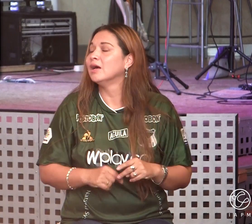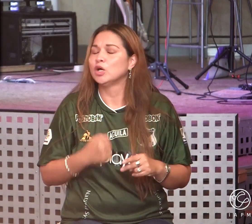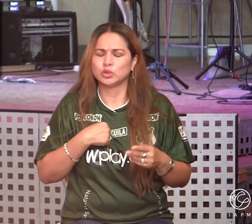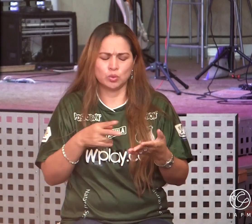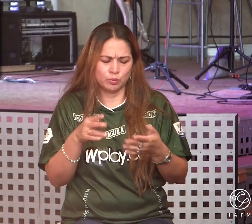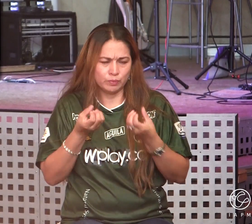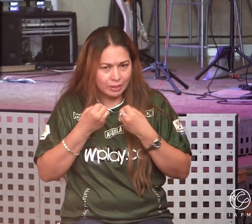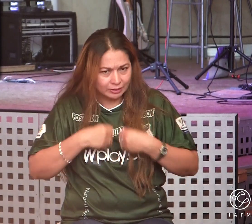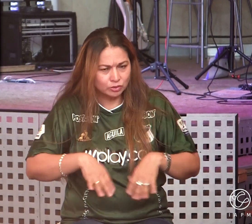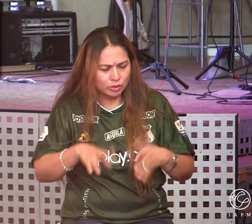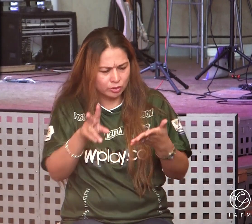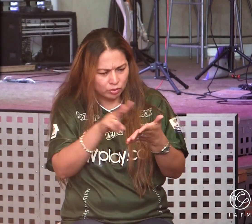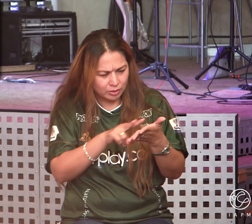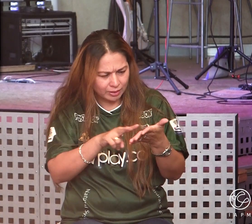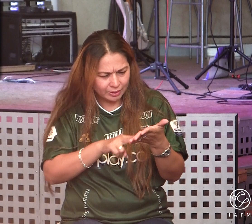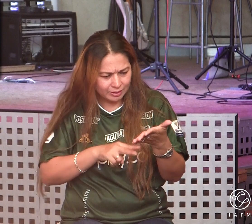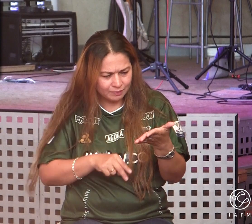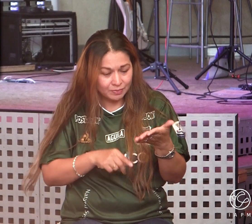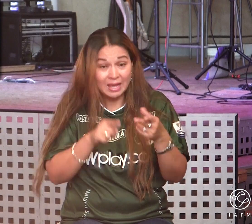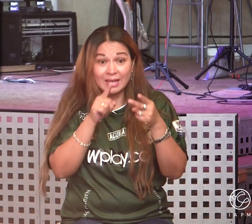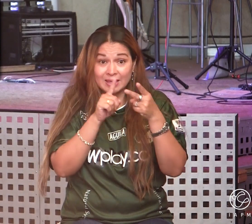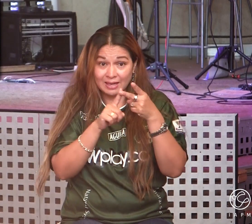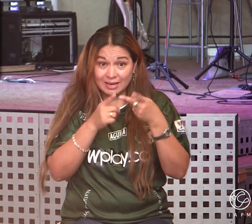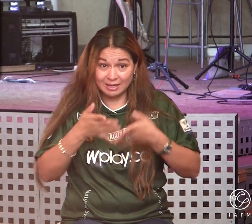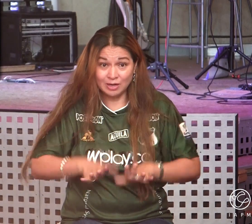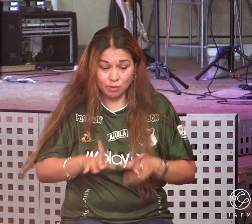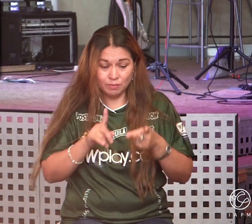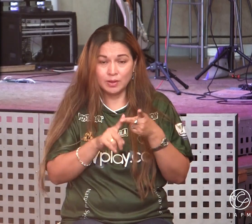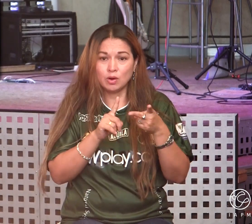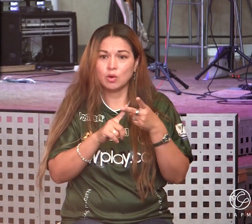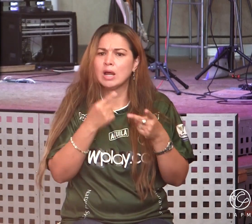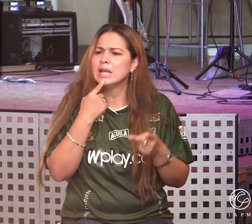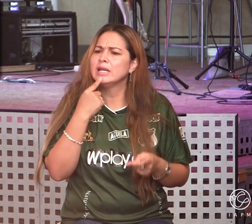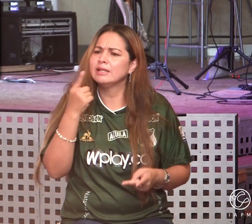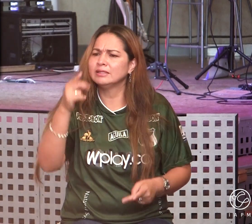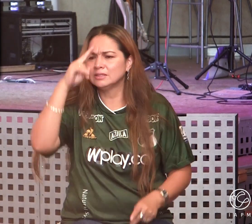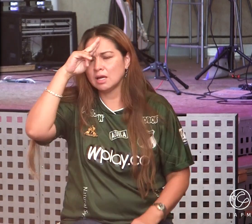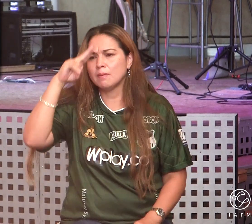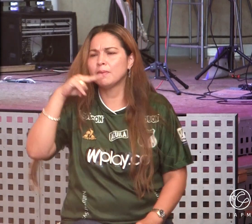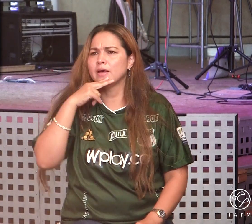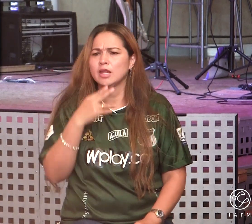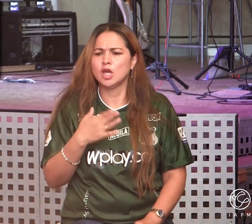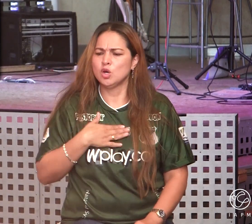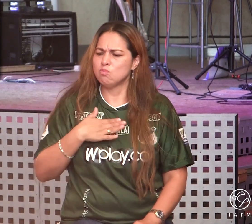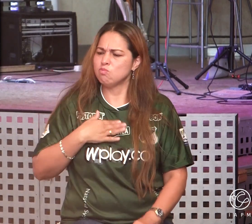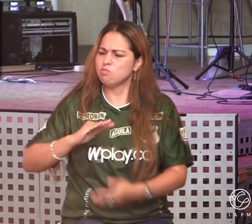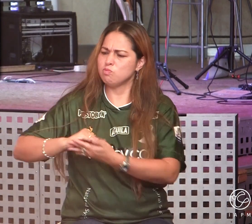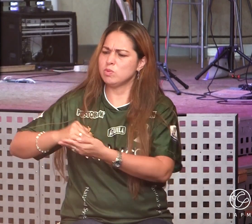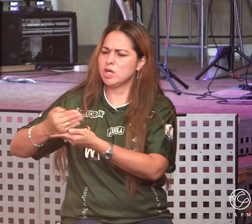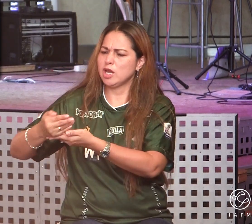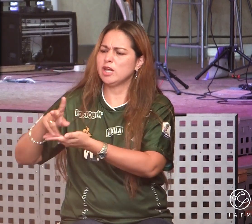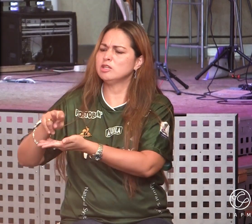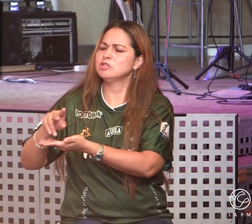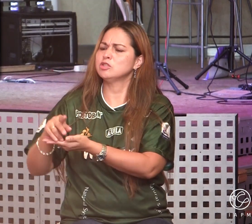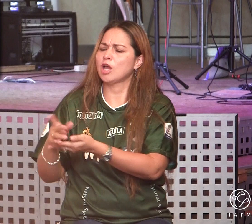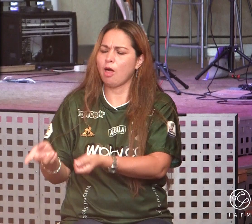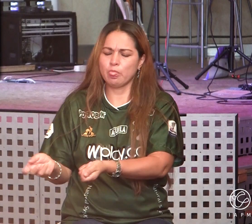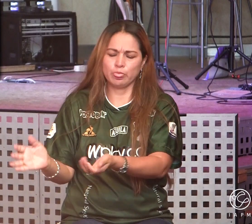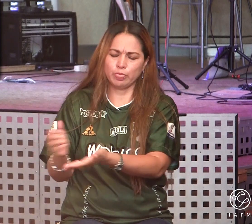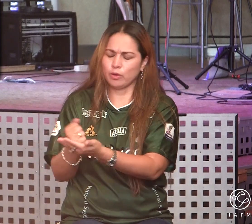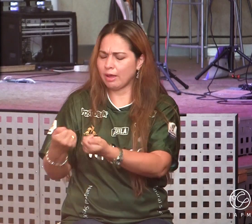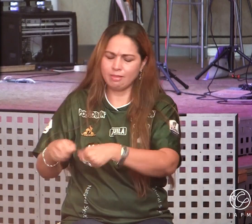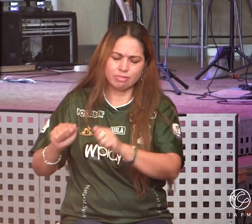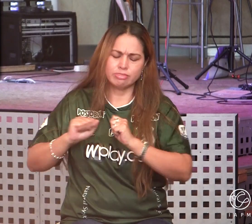leí en las primeras líneas que el hijo menor le pide a su padre que le dé la herencia, lo que le corresponde. Y hasta